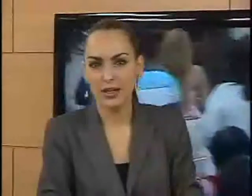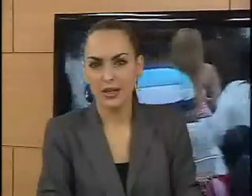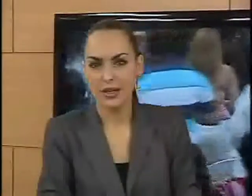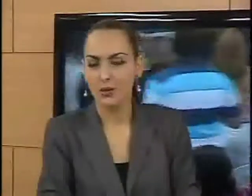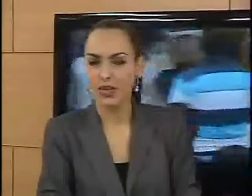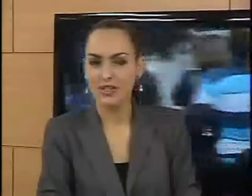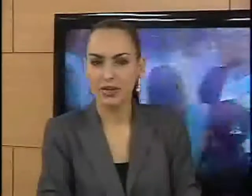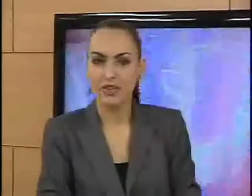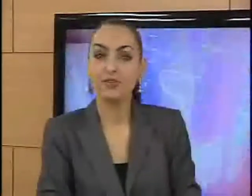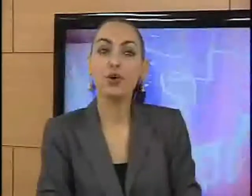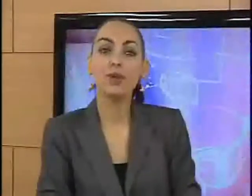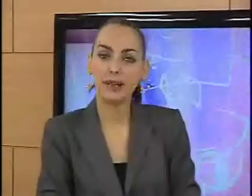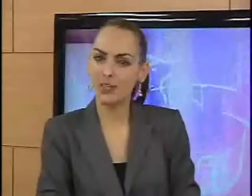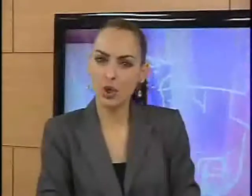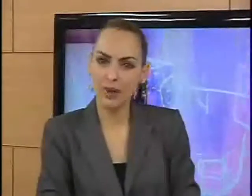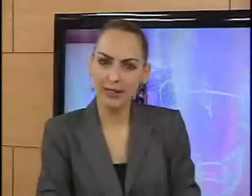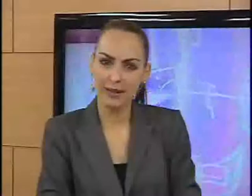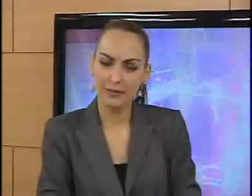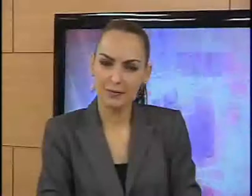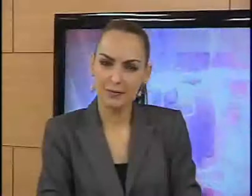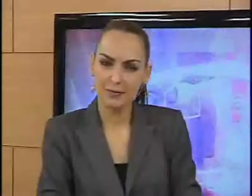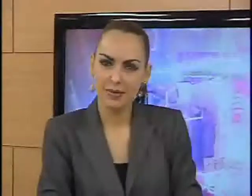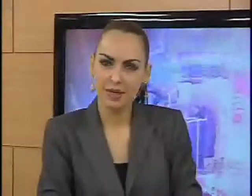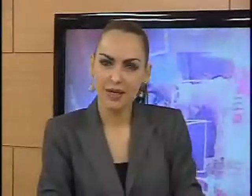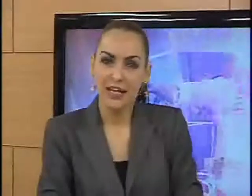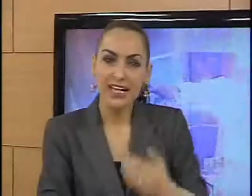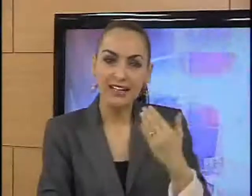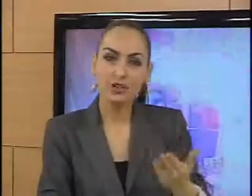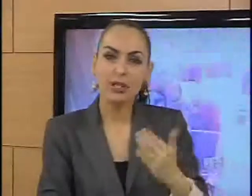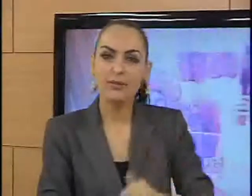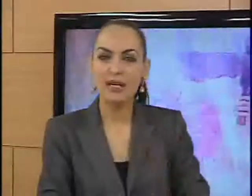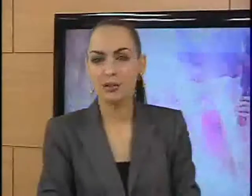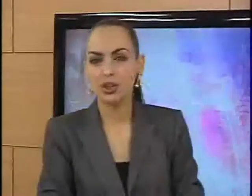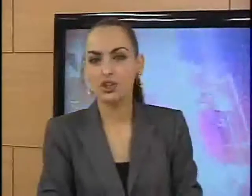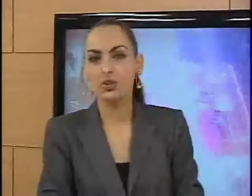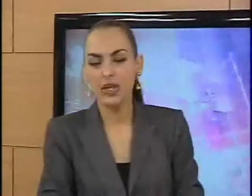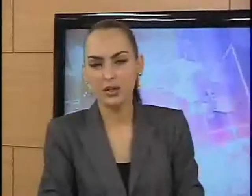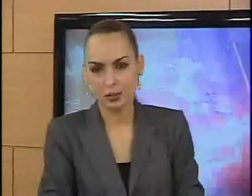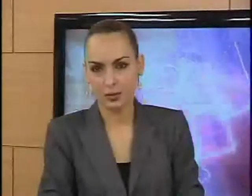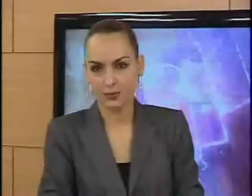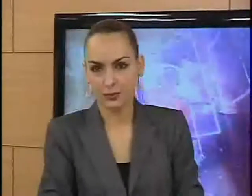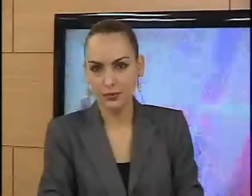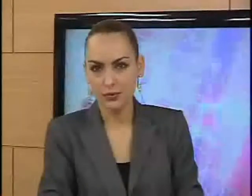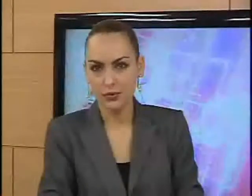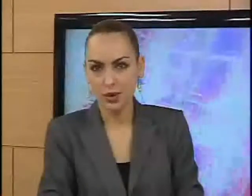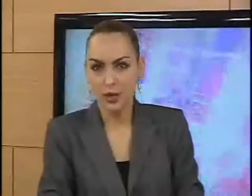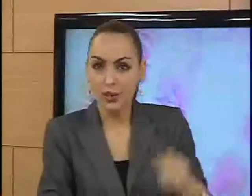que aconteceu na vida, ela foi completamente roubada. E relacionamentos destruídos. Porque